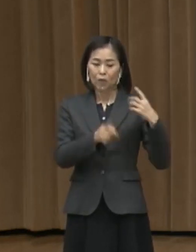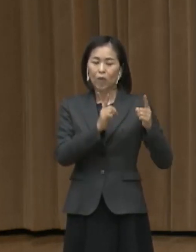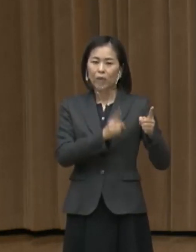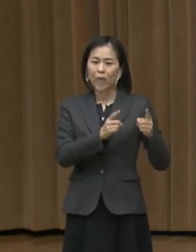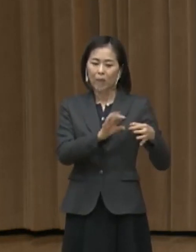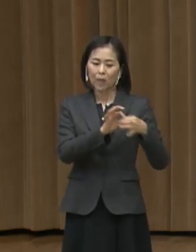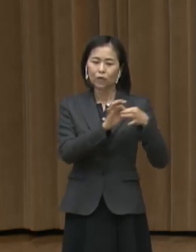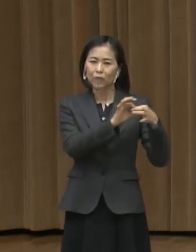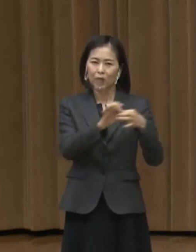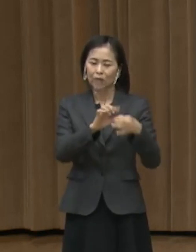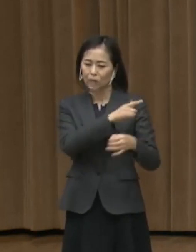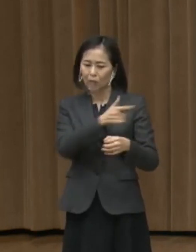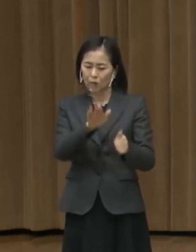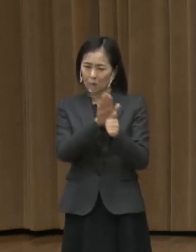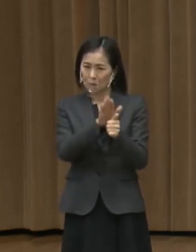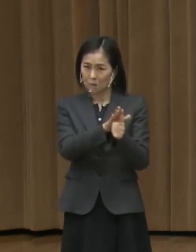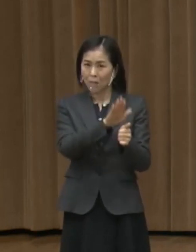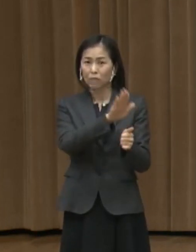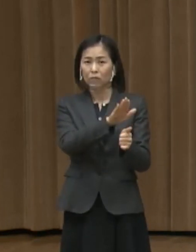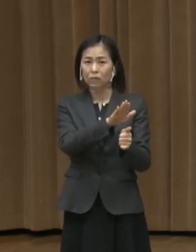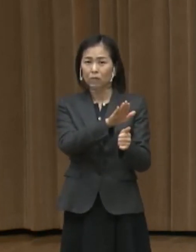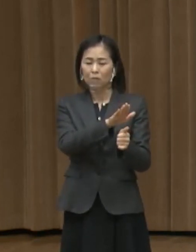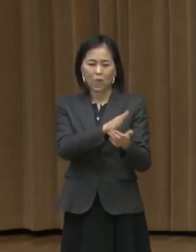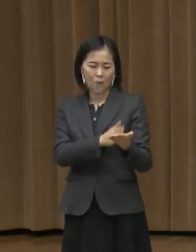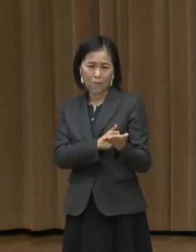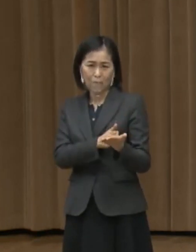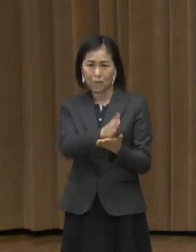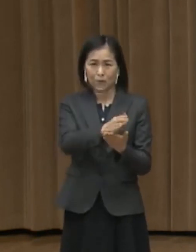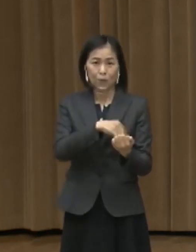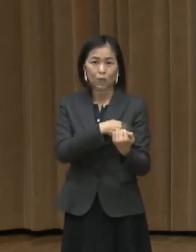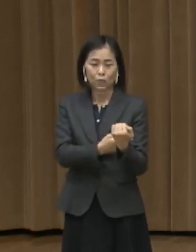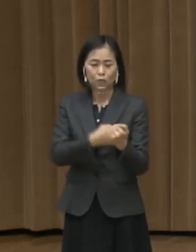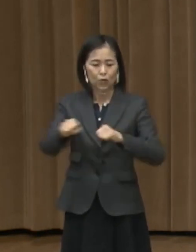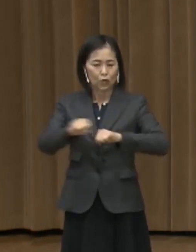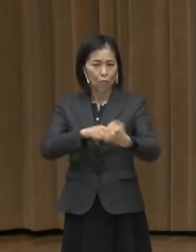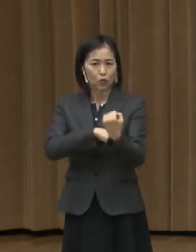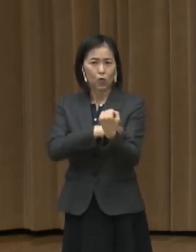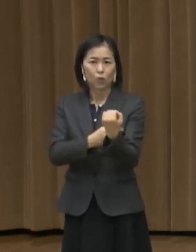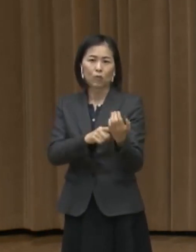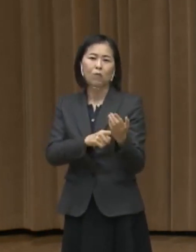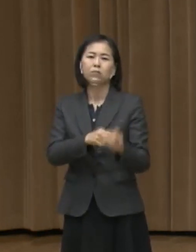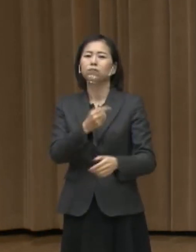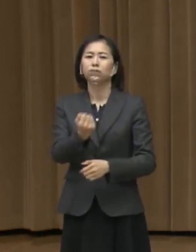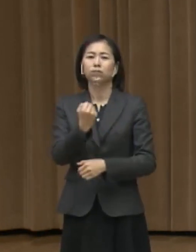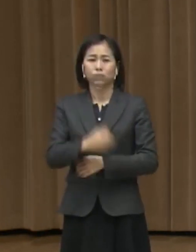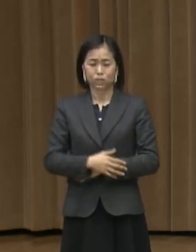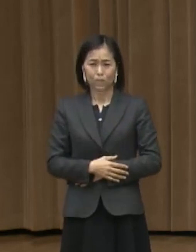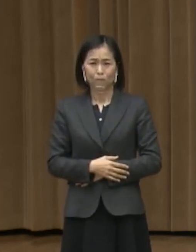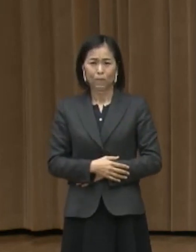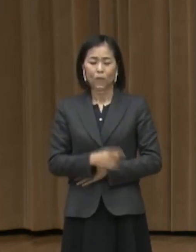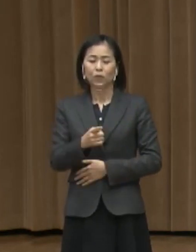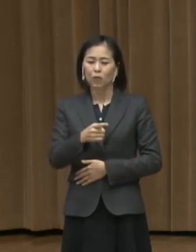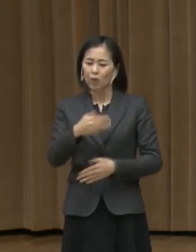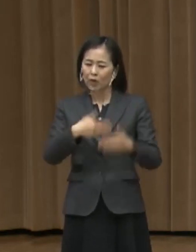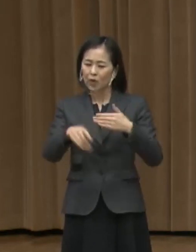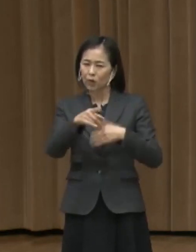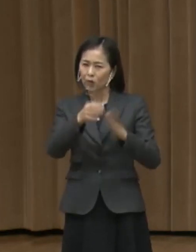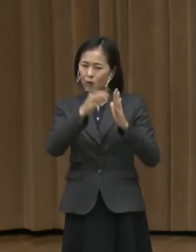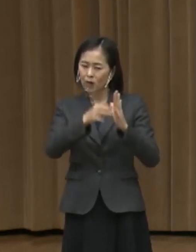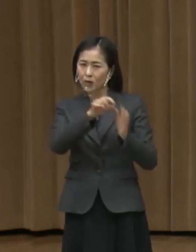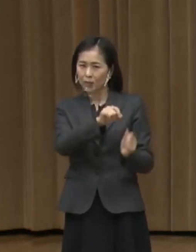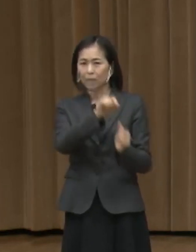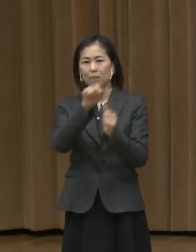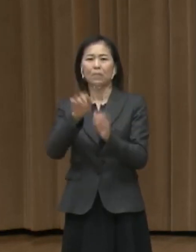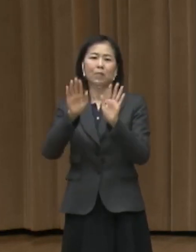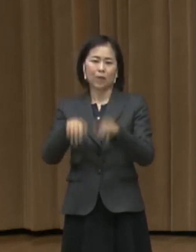善に貢献するなど、持ち前の突破力と行動力を生かして実績を上げている点を評価し登